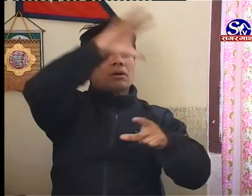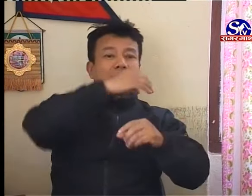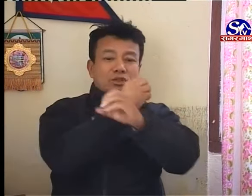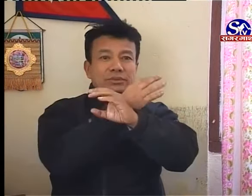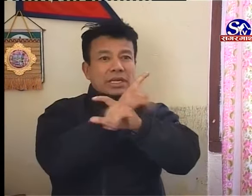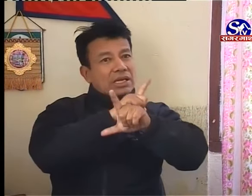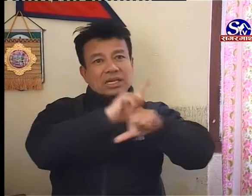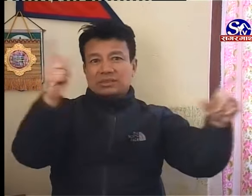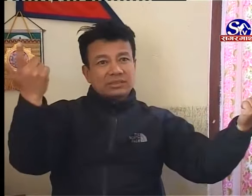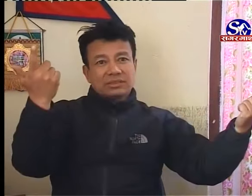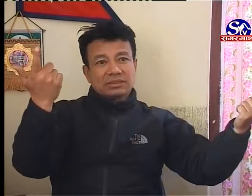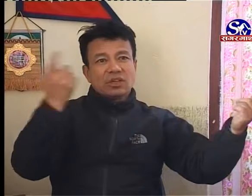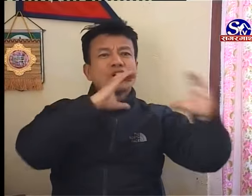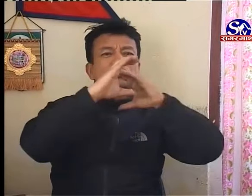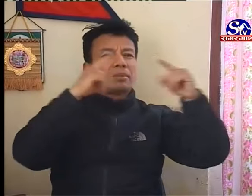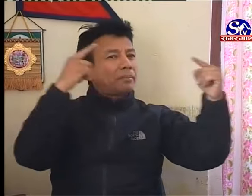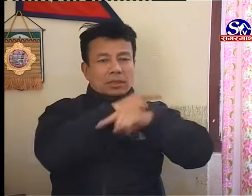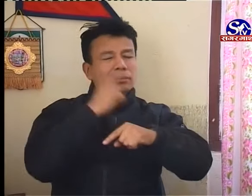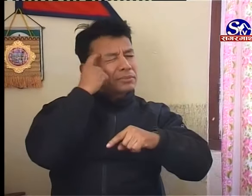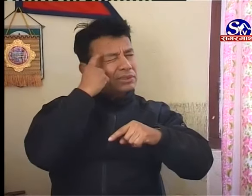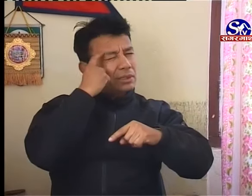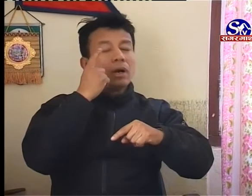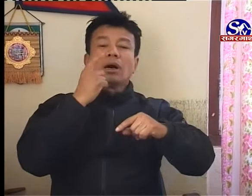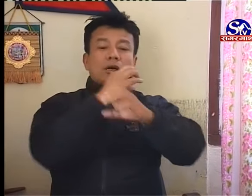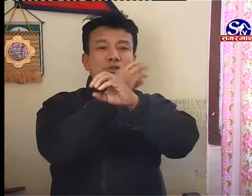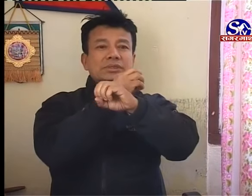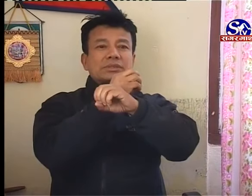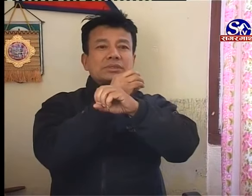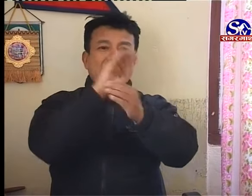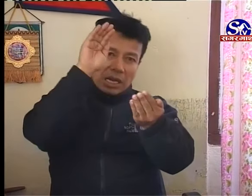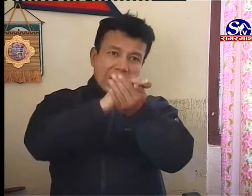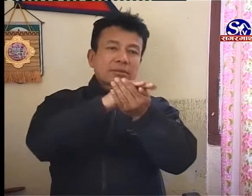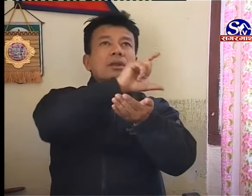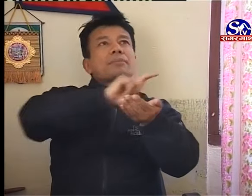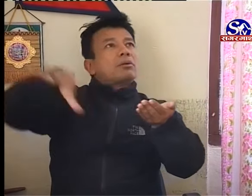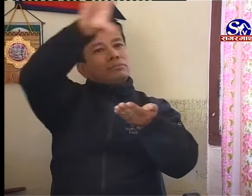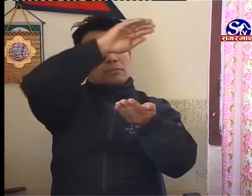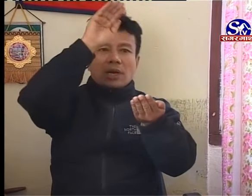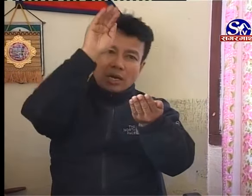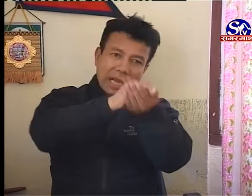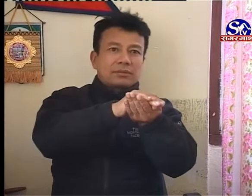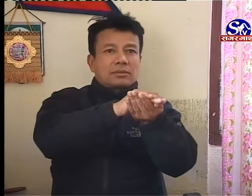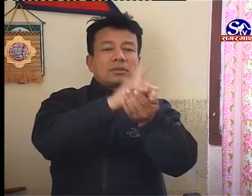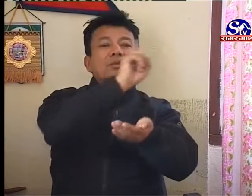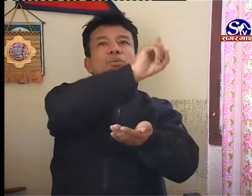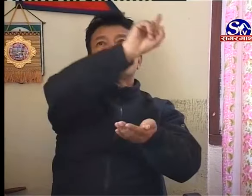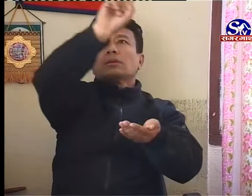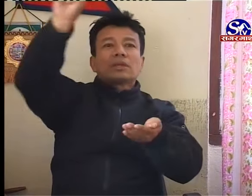नेपालभरिमा दुवासीहरू चाहिँ कमी छ, दुवासीहरूको सङ्ख्या बढाउनु पर्ने छ। नेपालभरि ठाउँ ठाउँमा बहिरा सङ्घमा चाहिँ जिल्ला जिल्लामा